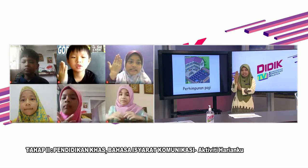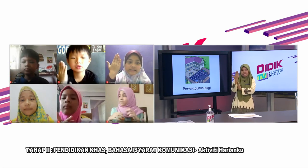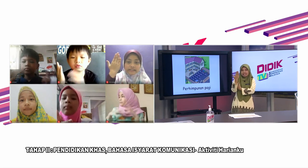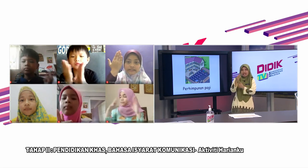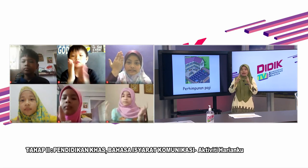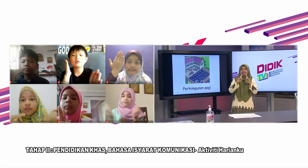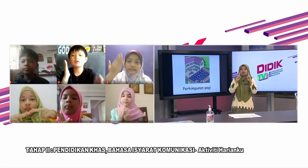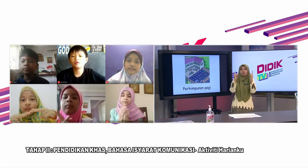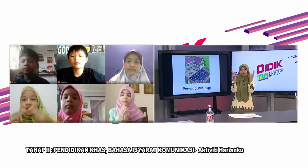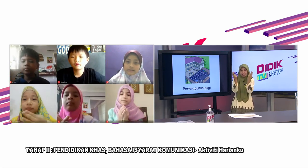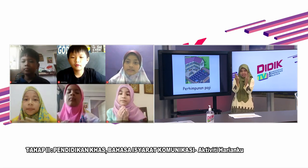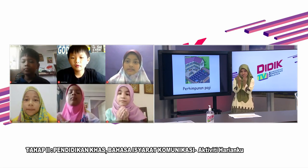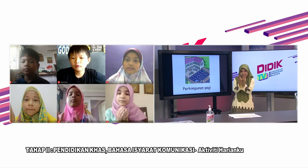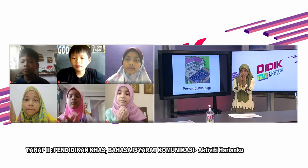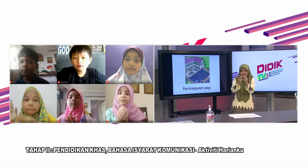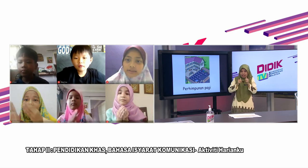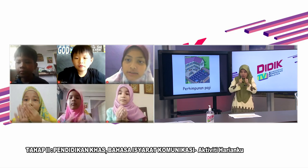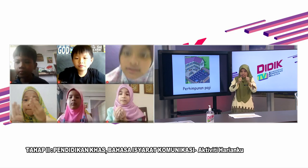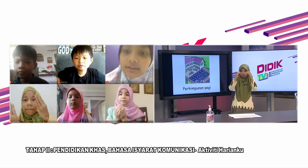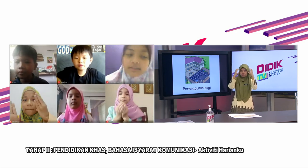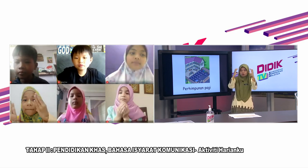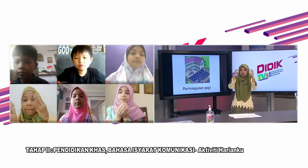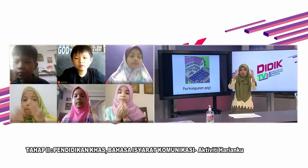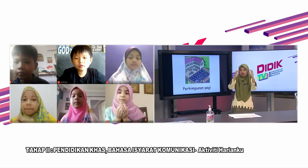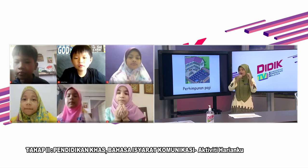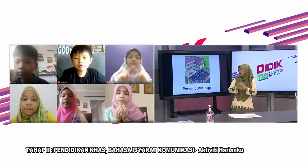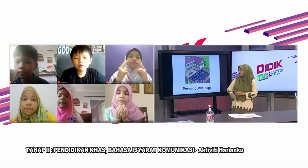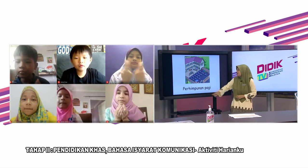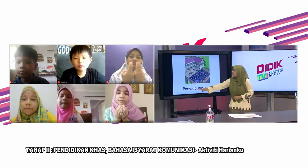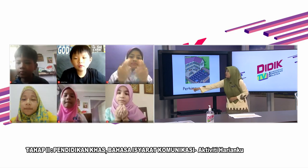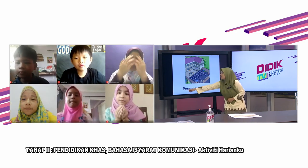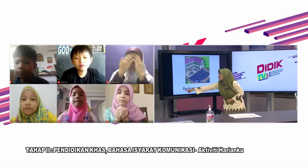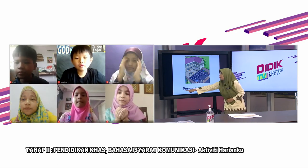pagi. Himpun. Okey, ikut cikgu.